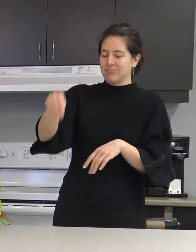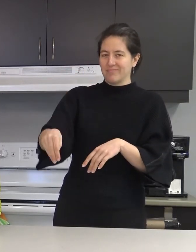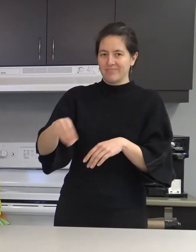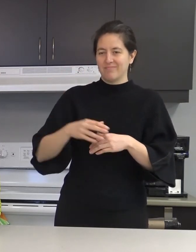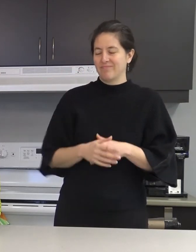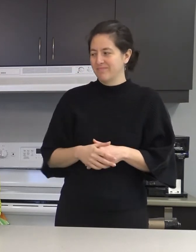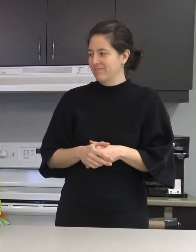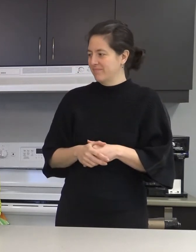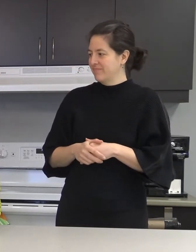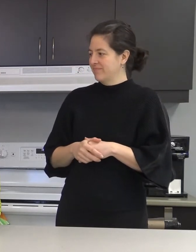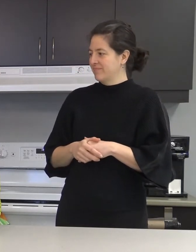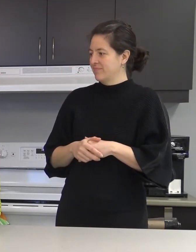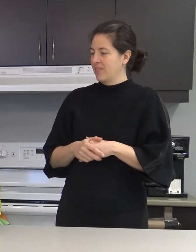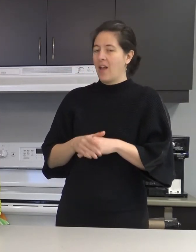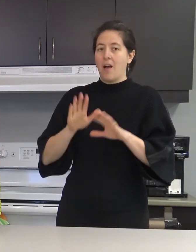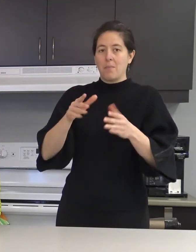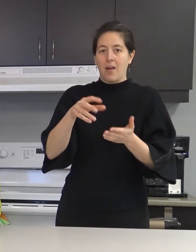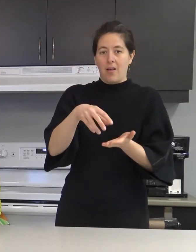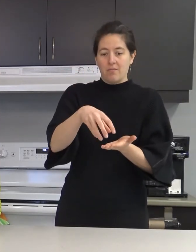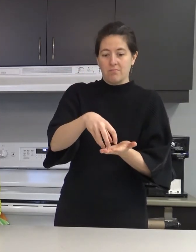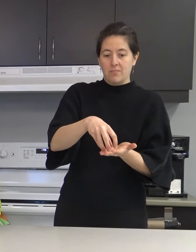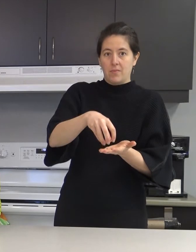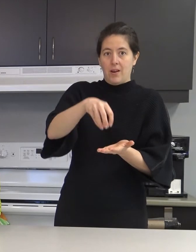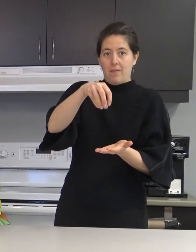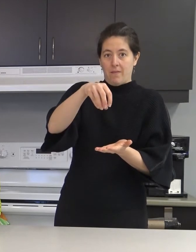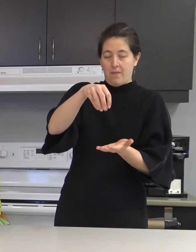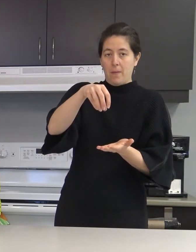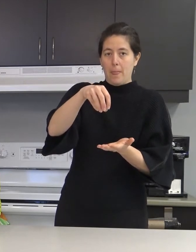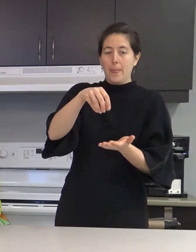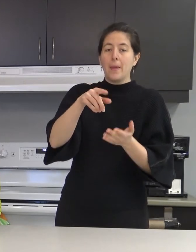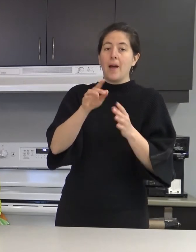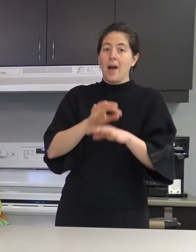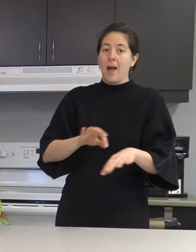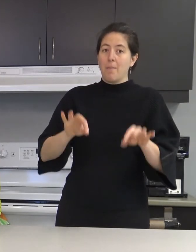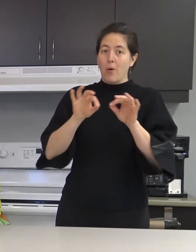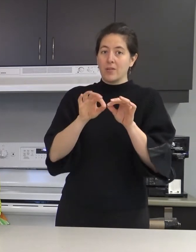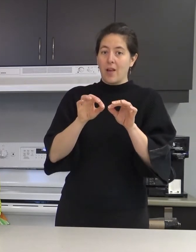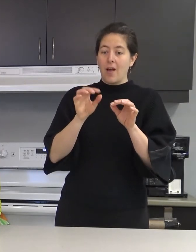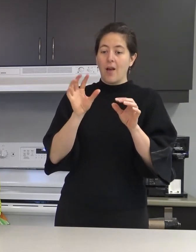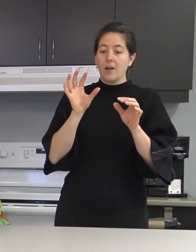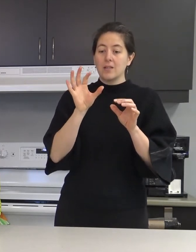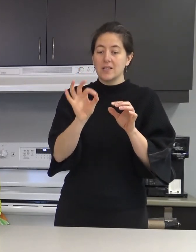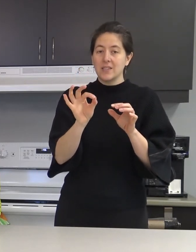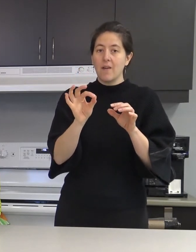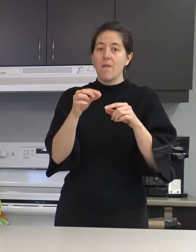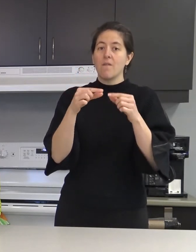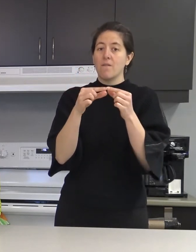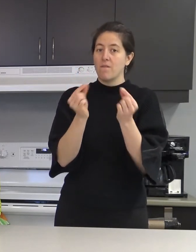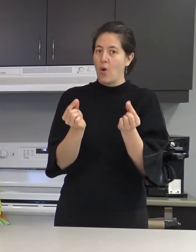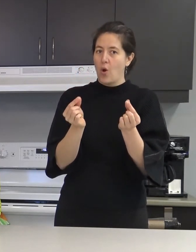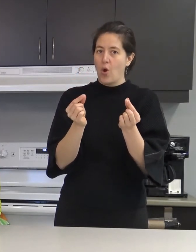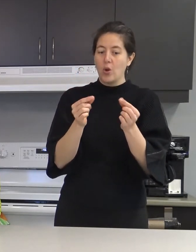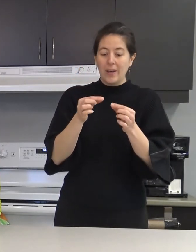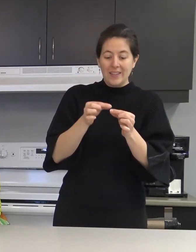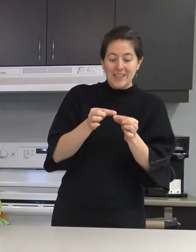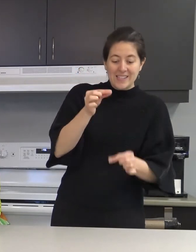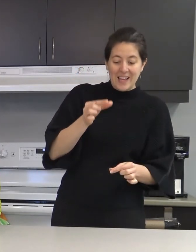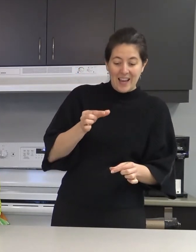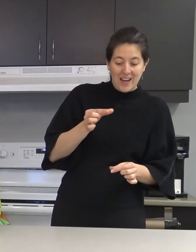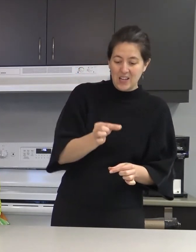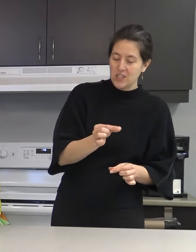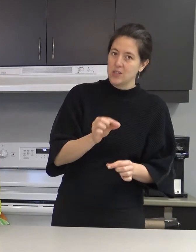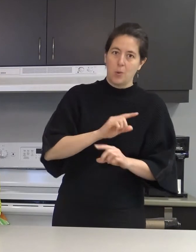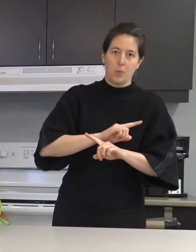vais lever. Puis c'est important de prendre les feuilles, jamais la tige, parce qu'on va